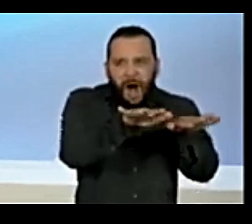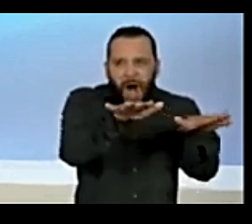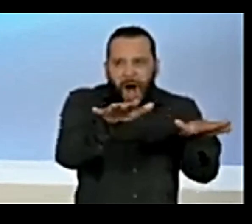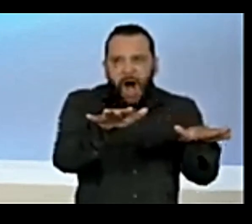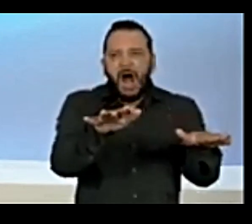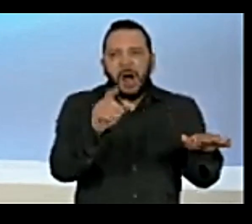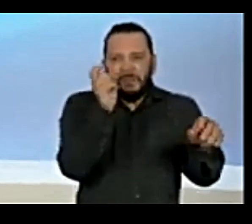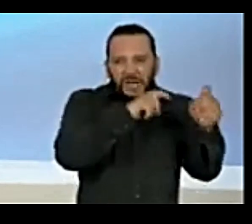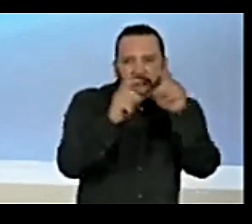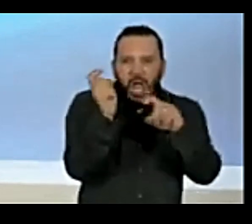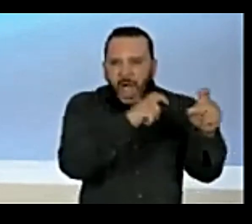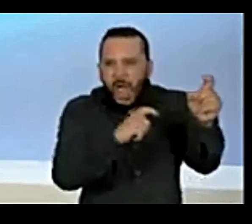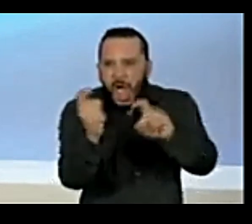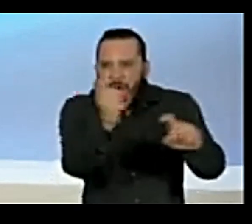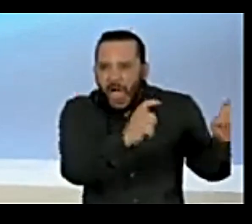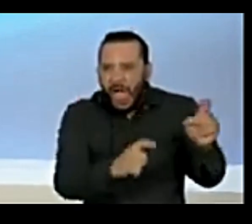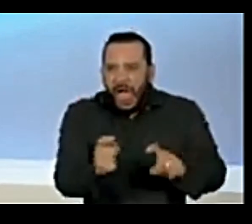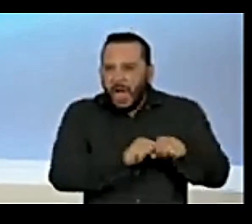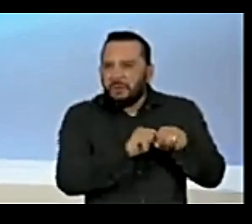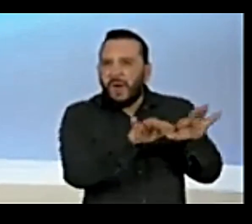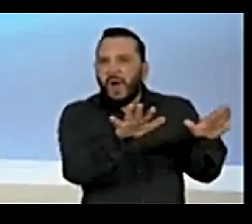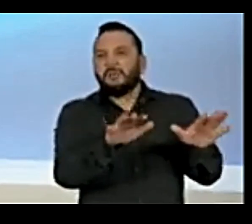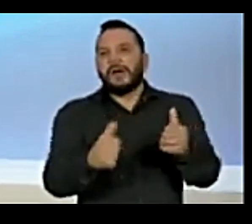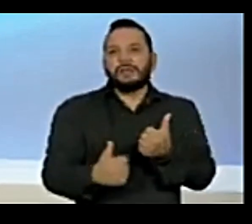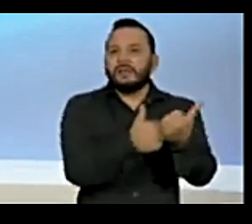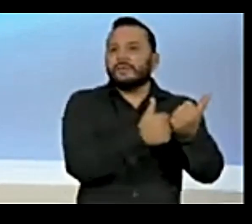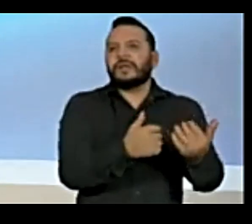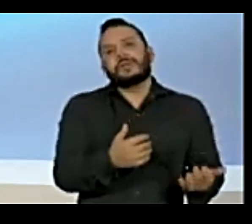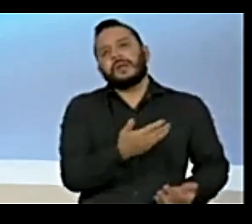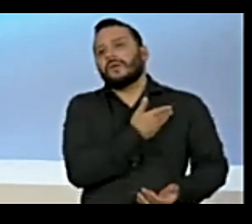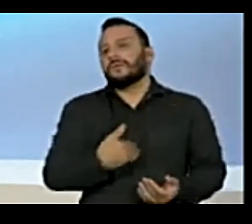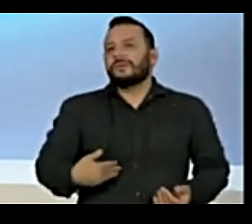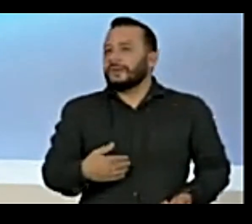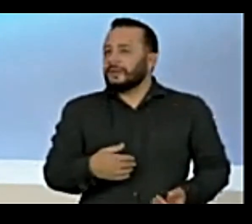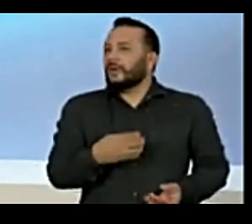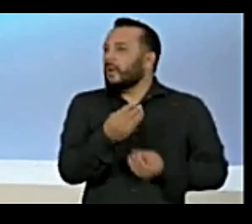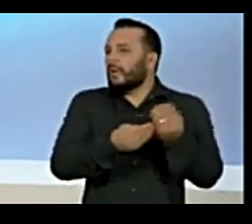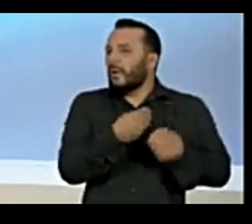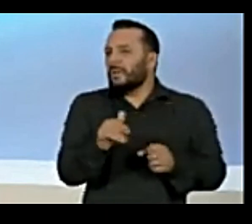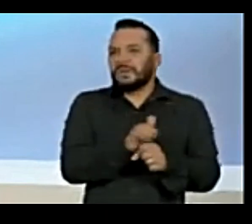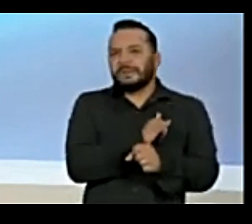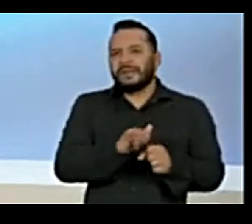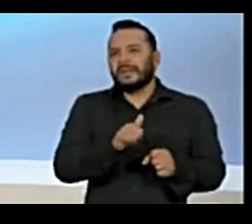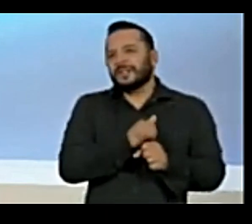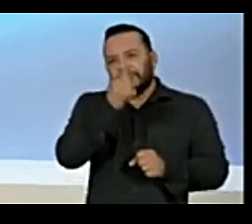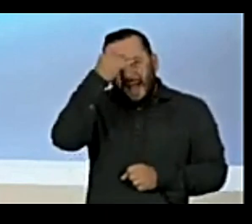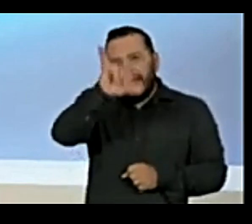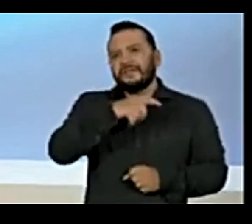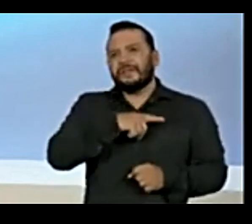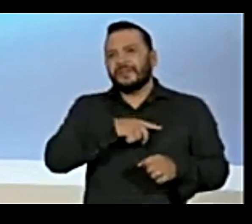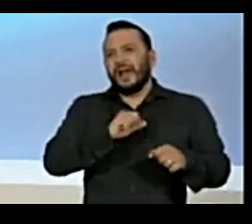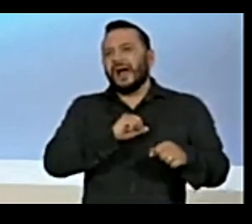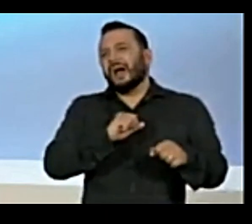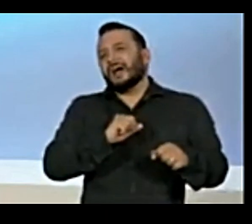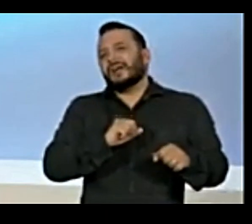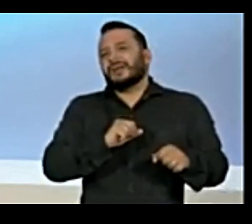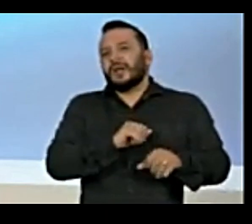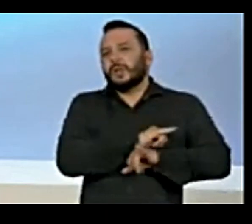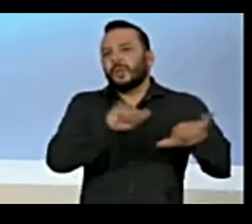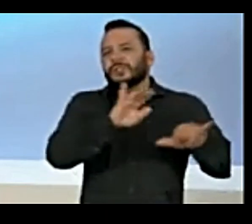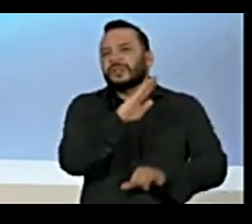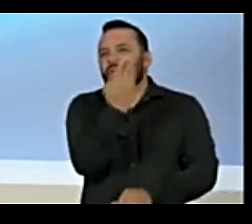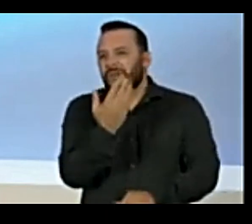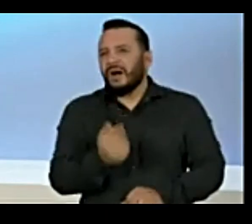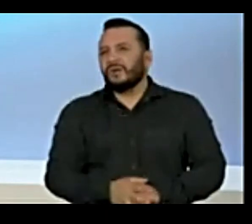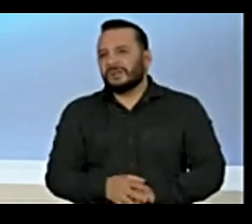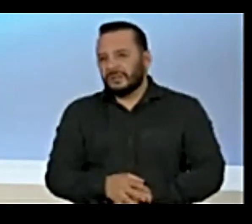para defender um governo? Quais são os implementos que você acha que poderiam ser feitos nas mídias sociais, as quais você